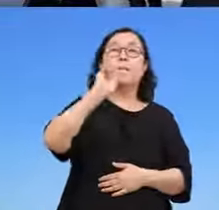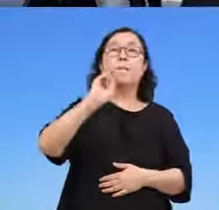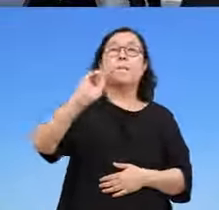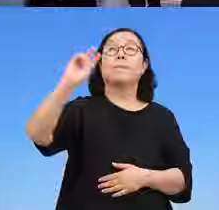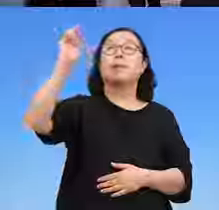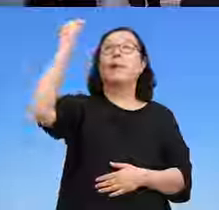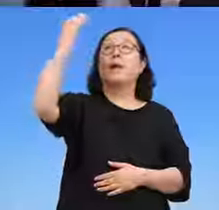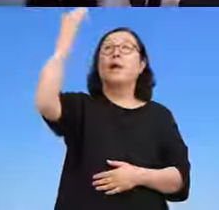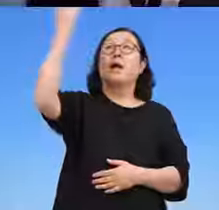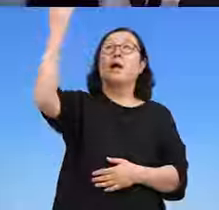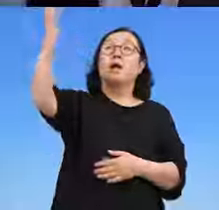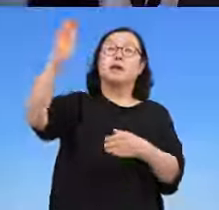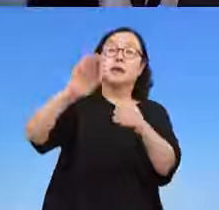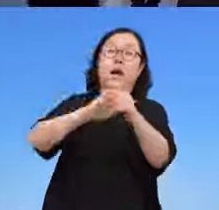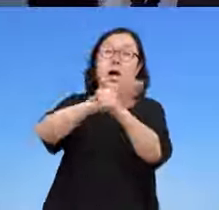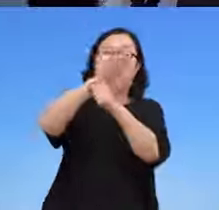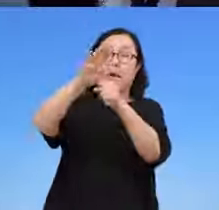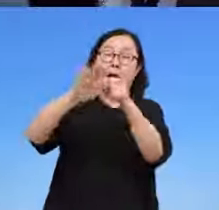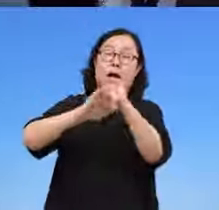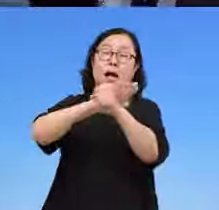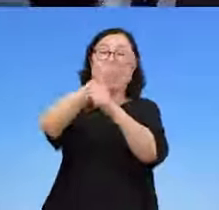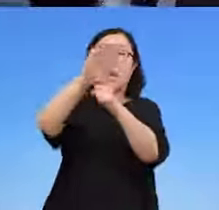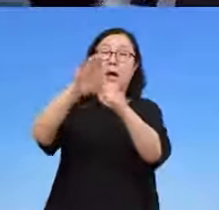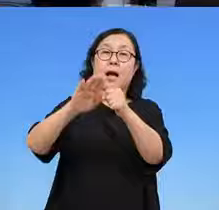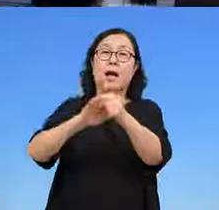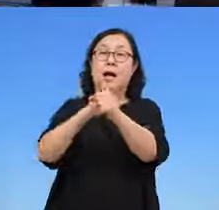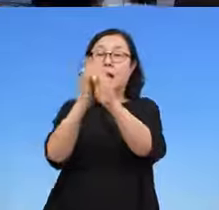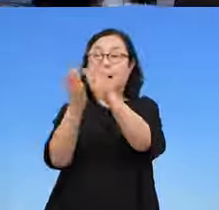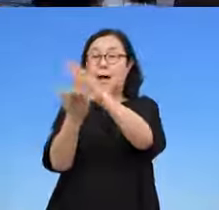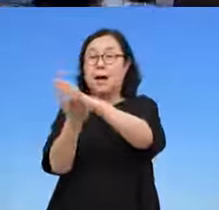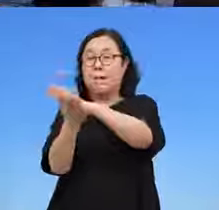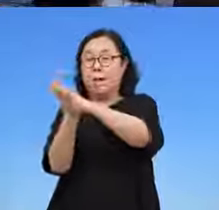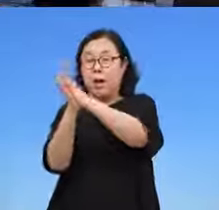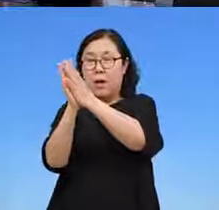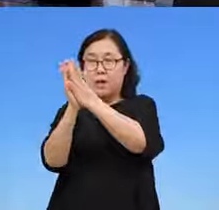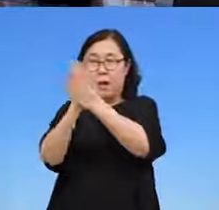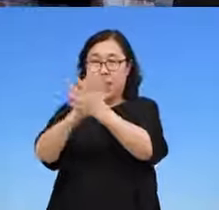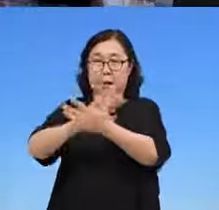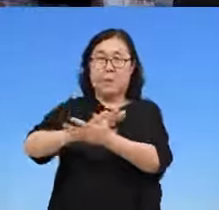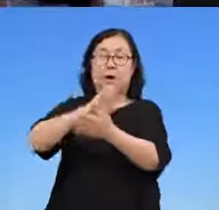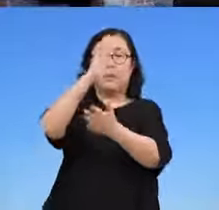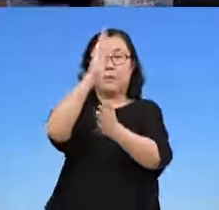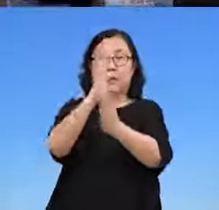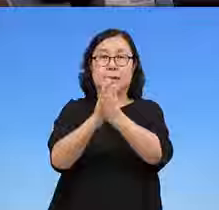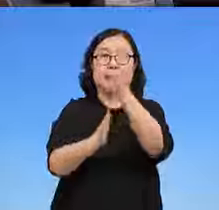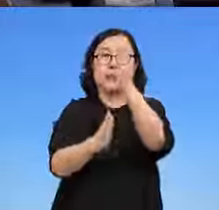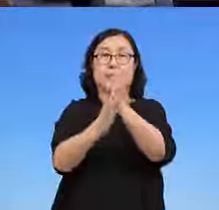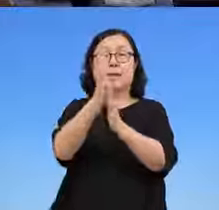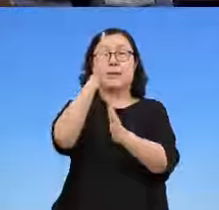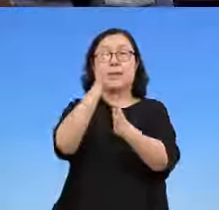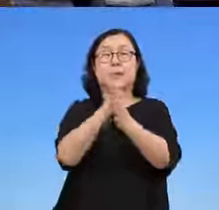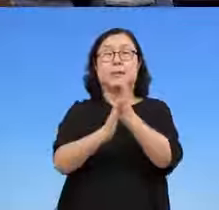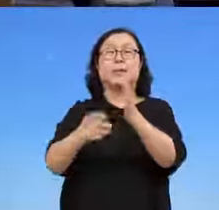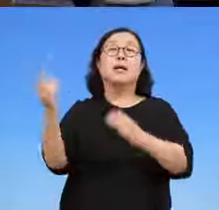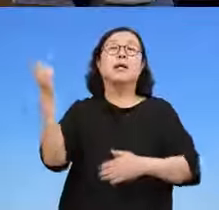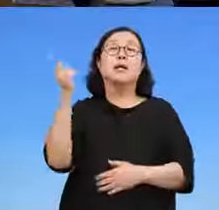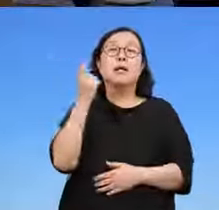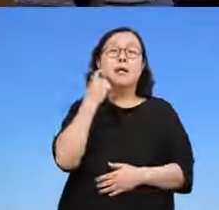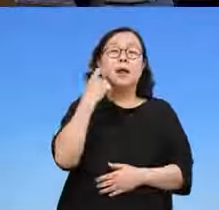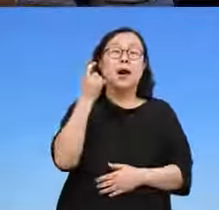노래해 그 사랑 그 사랑 변함없으신